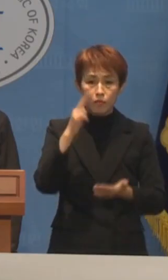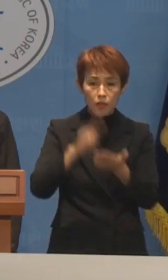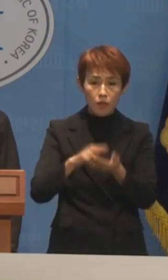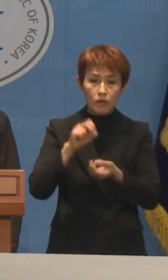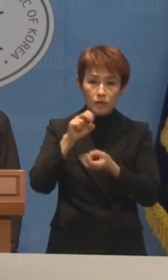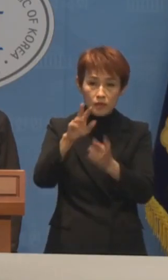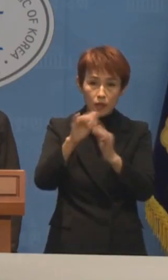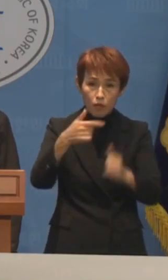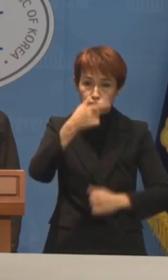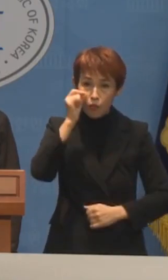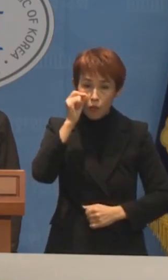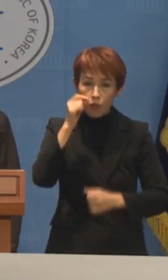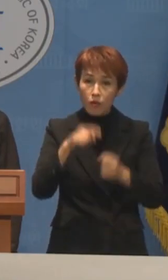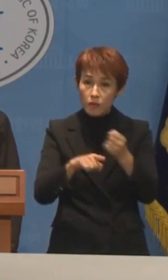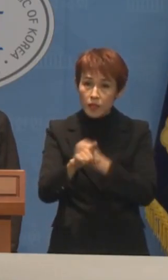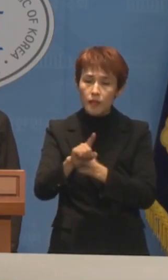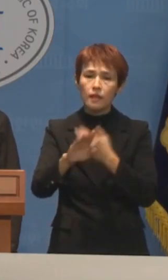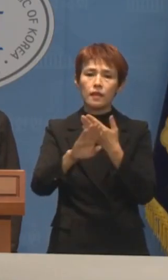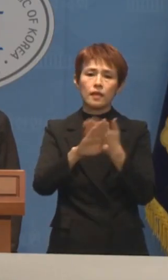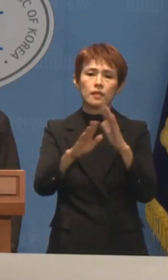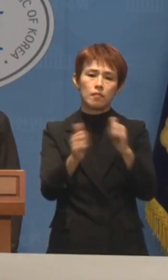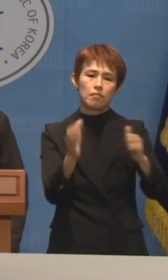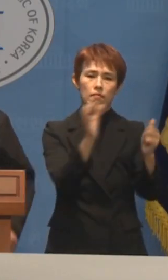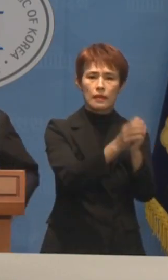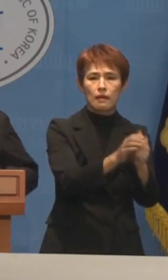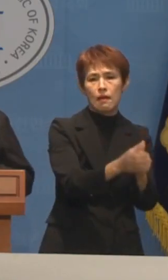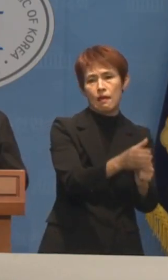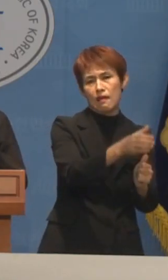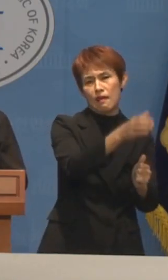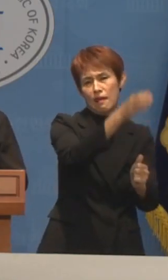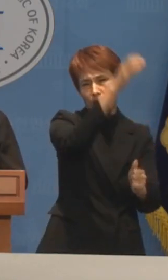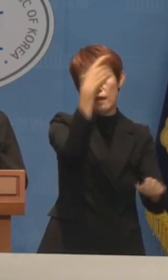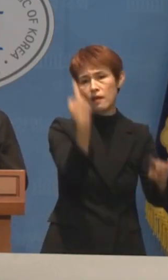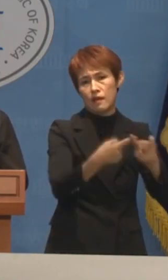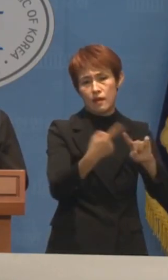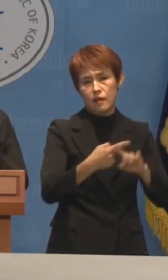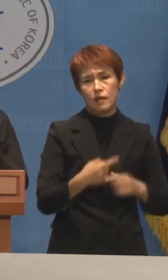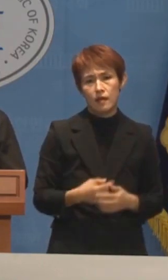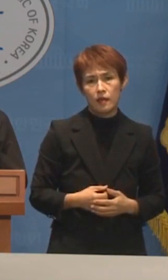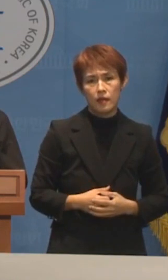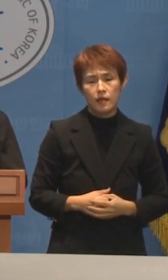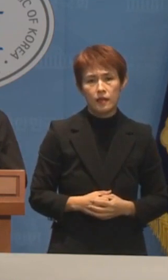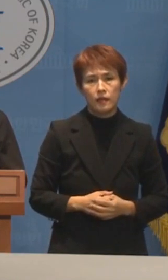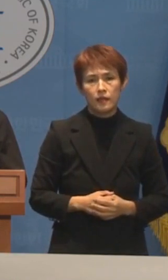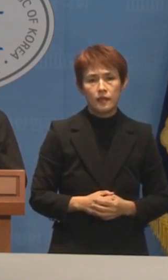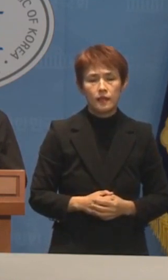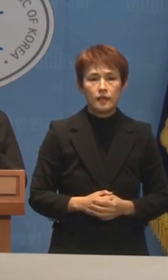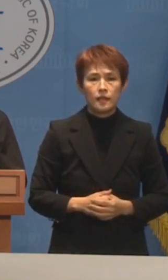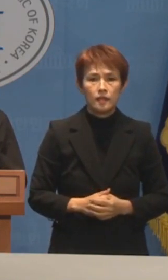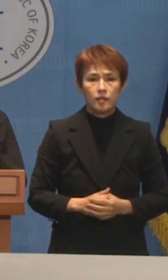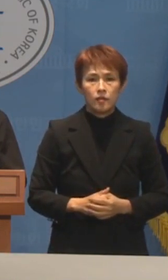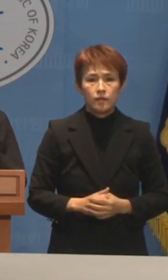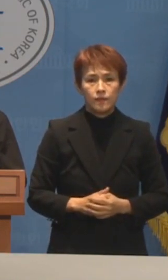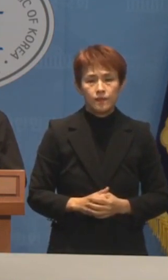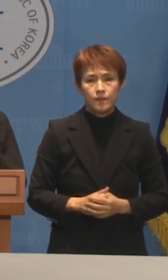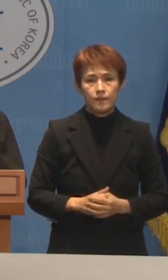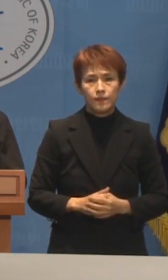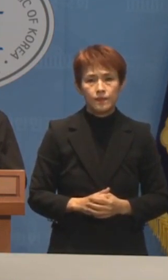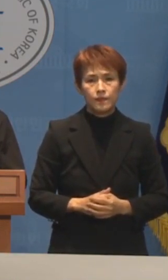집배원이 자신의 업무와 더불어 부족한 집배원의 몫을 해야 하는 겸배가 발생한다는 것이기